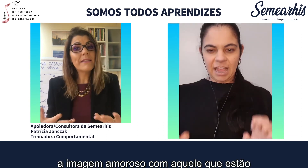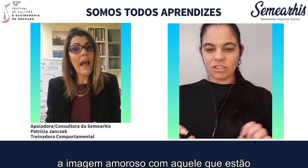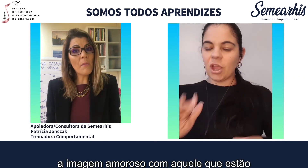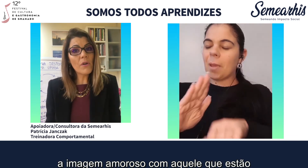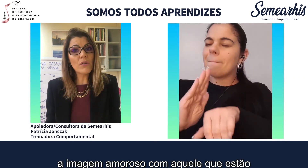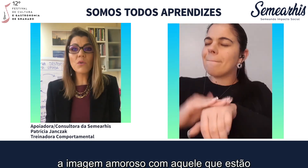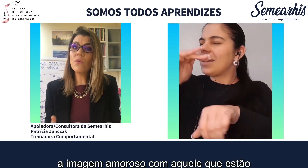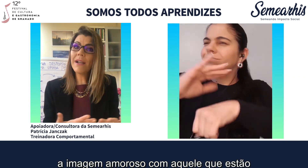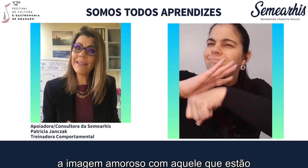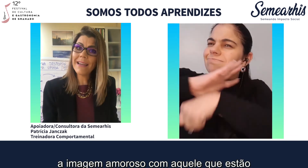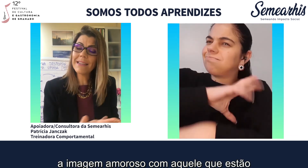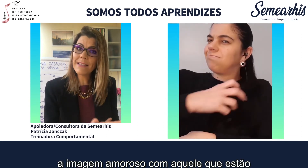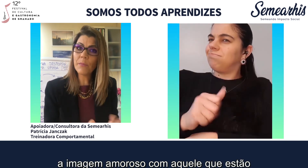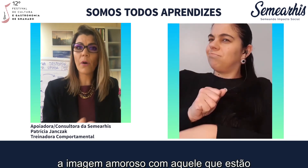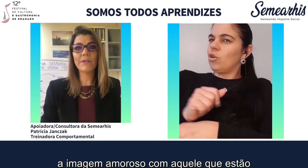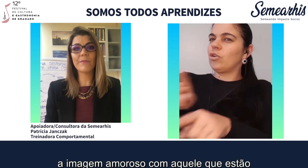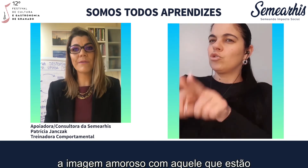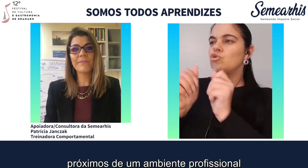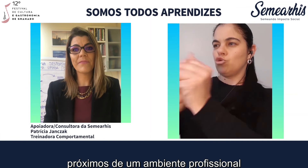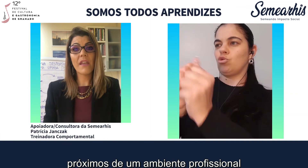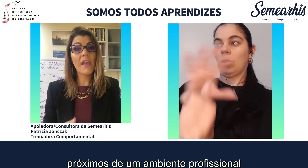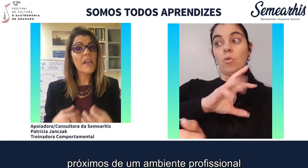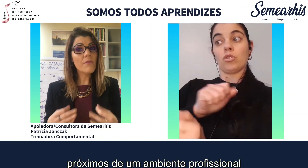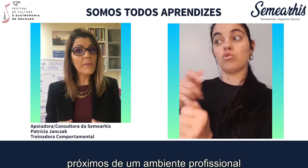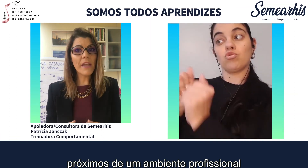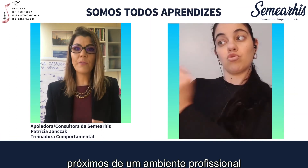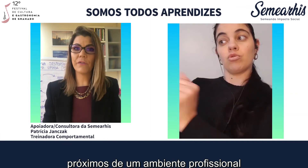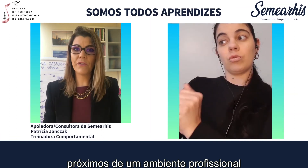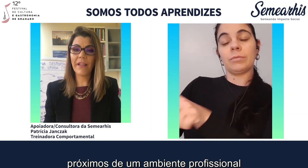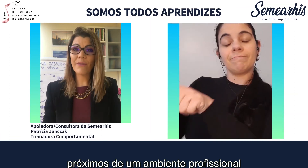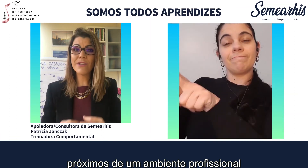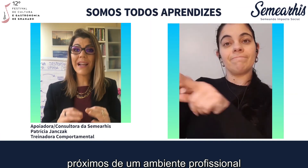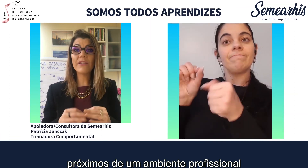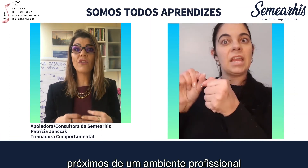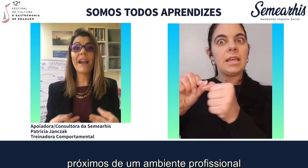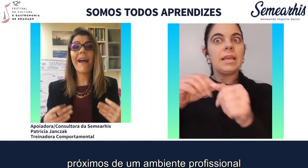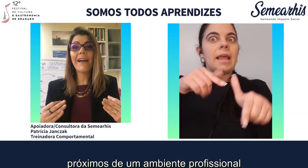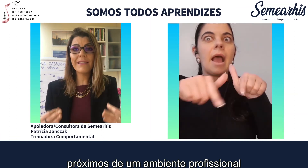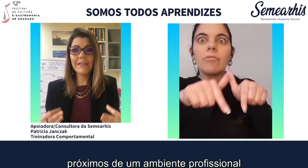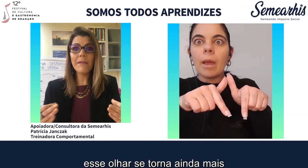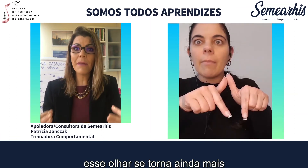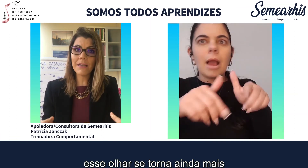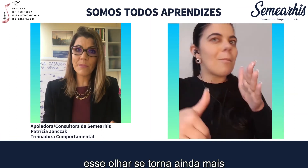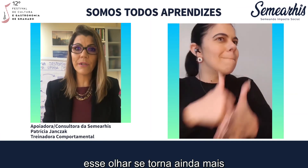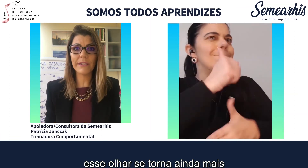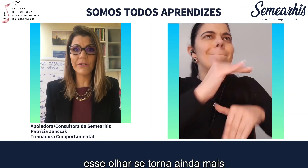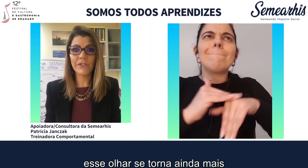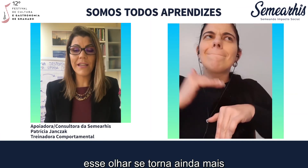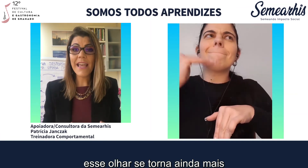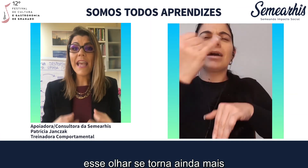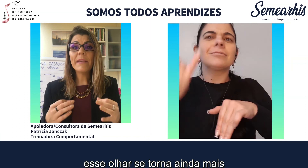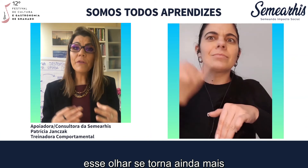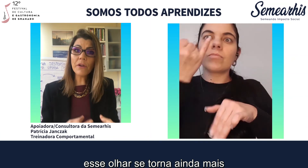mais amoroso com aqueles que estão próximos. Em um ambiente profissional, esse olhar se torna ainda mais